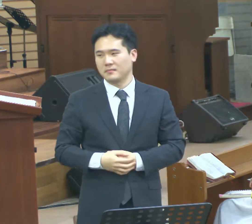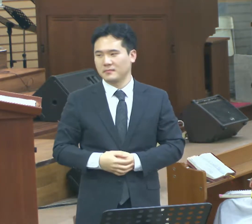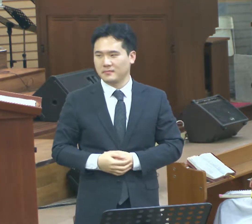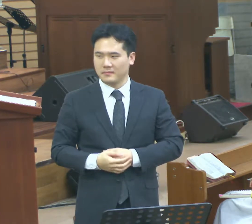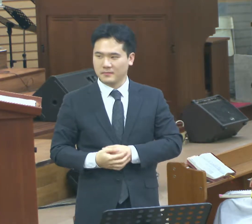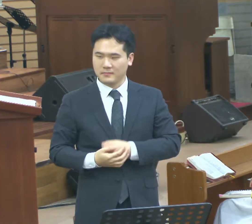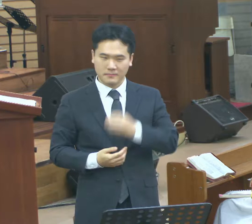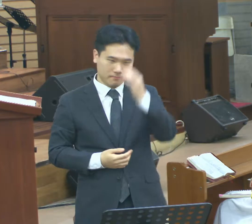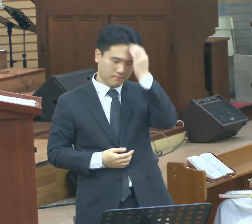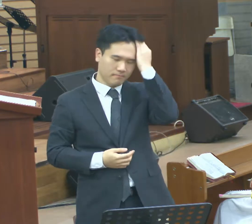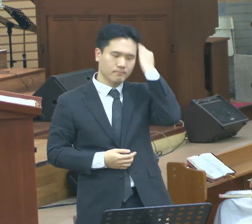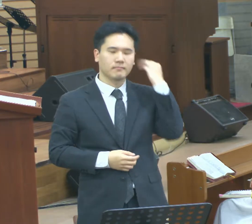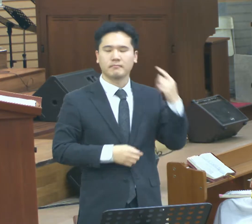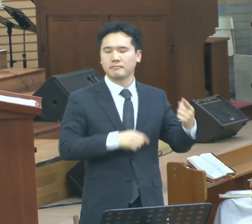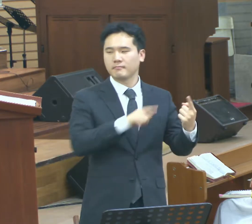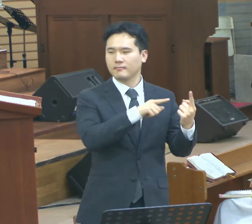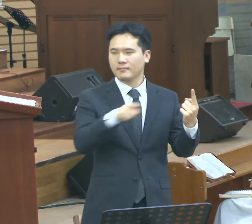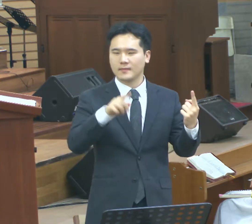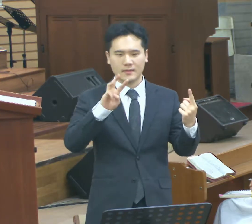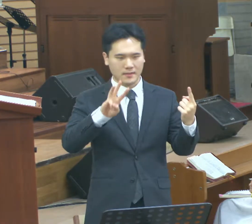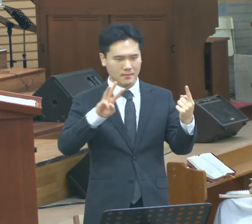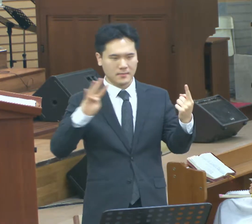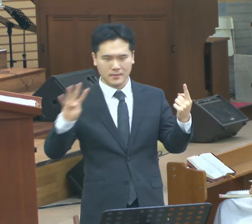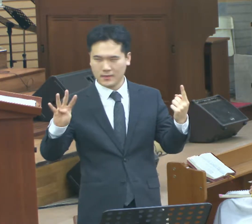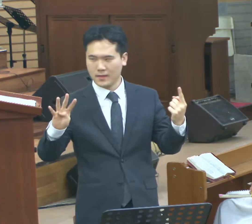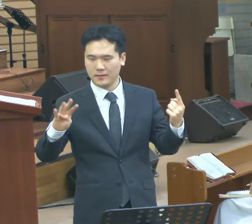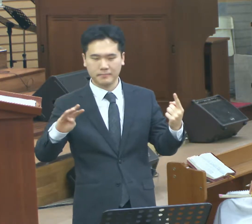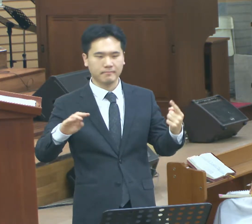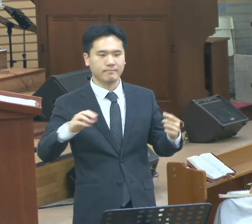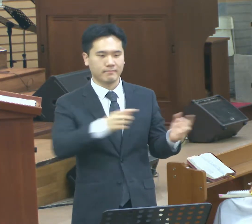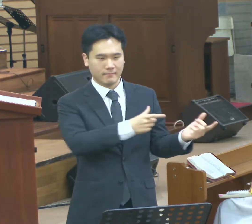1절, 2절, 3절, 4절에서 따라합시다. 새 노래로,